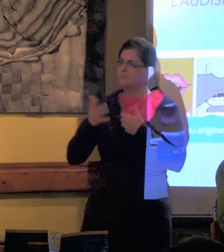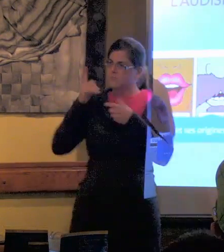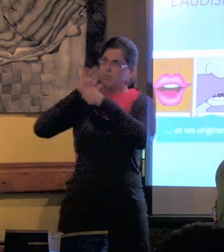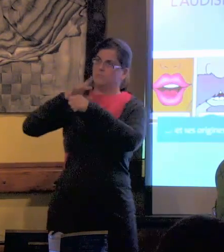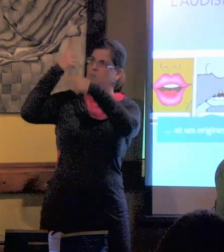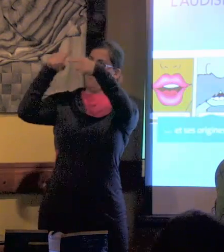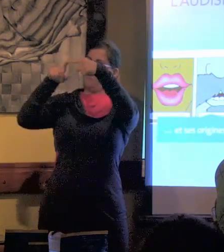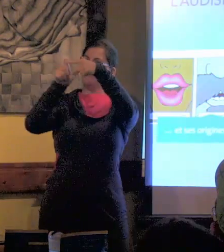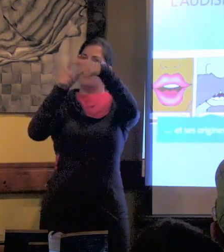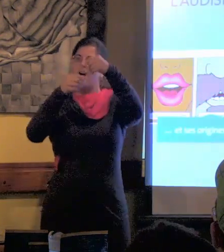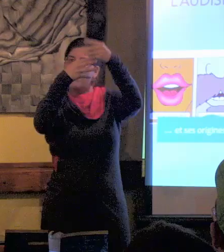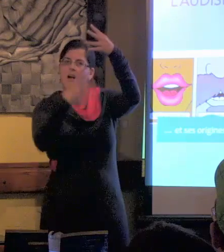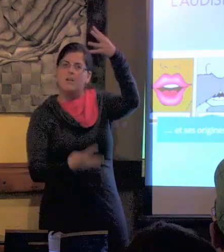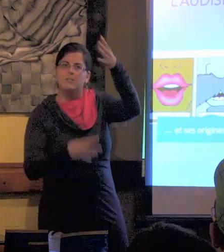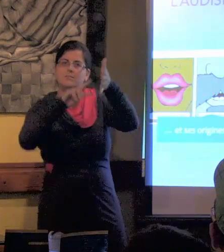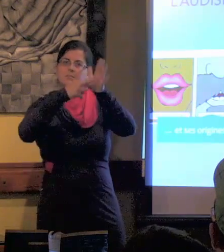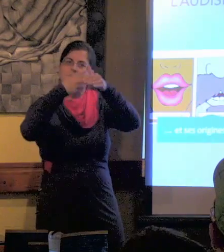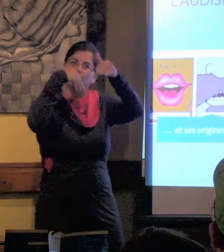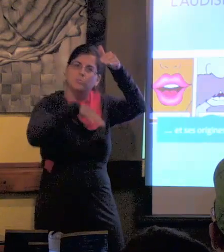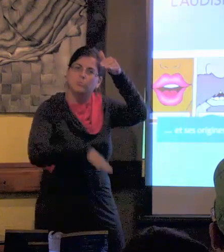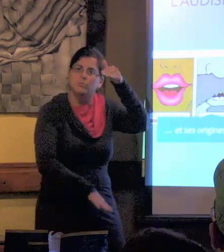entendantes. Également, les formes de l'autisme.